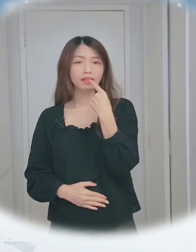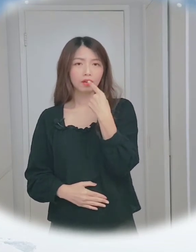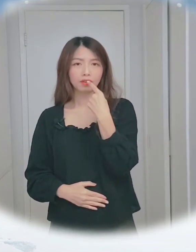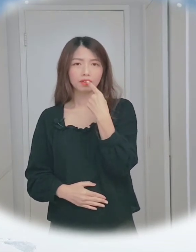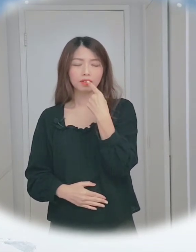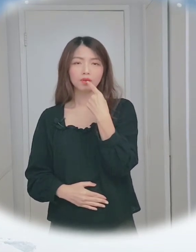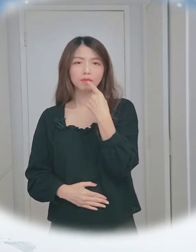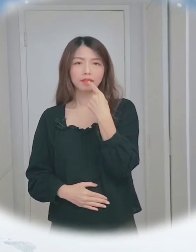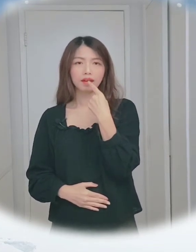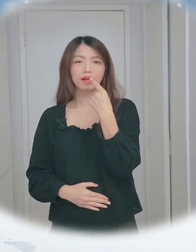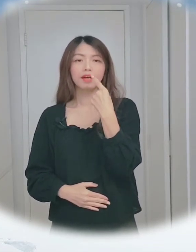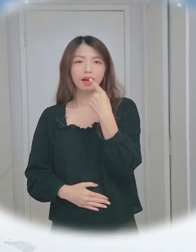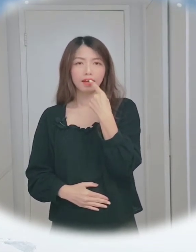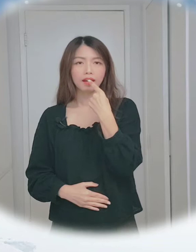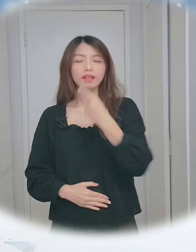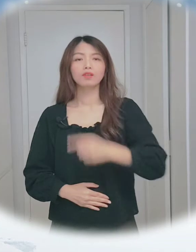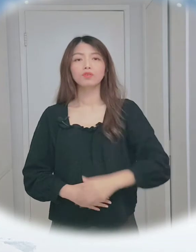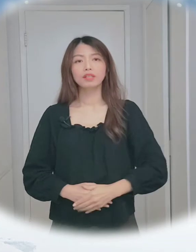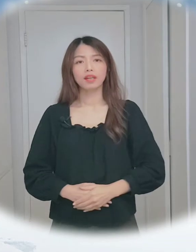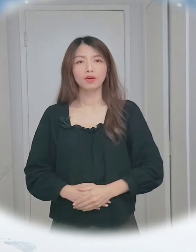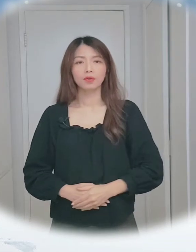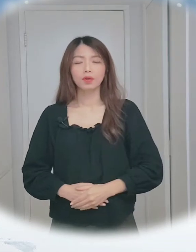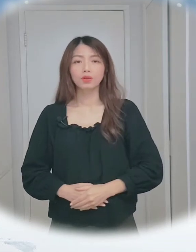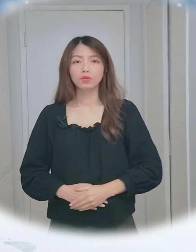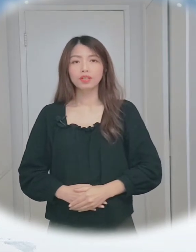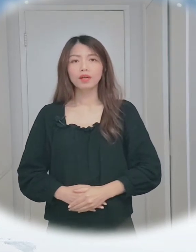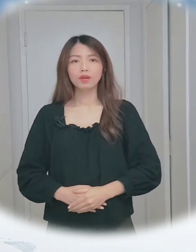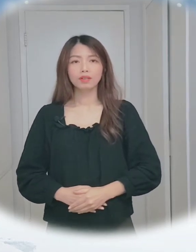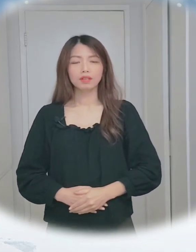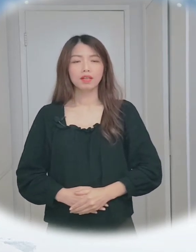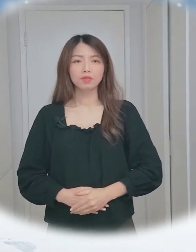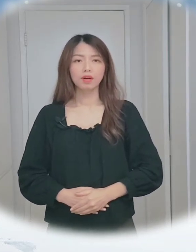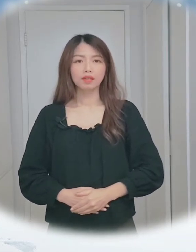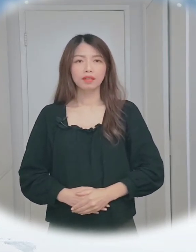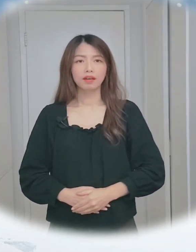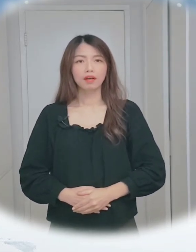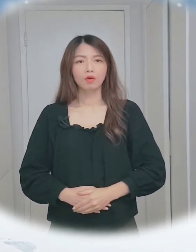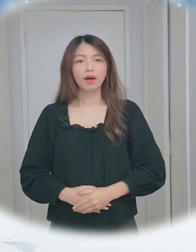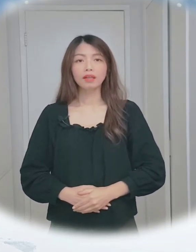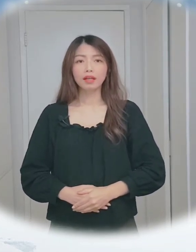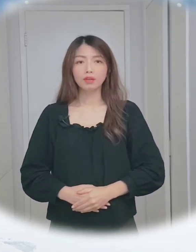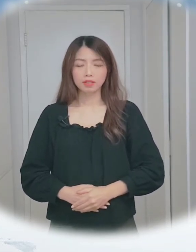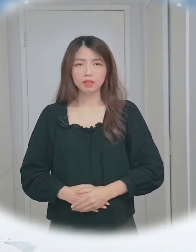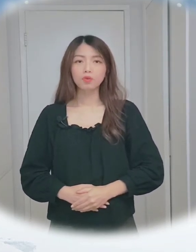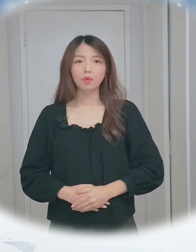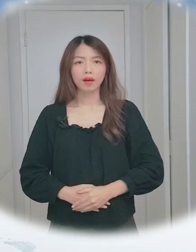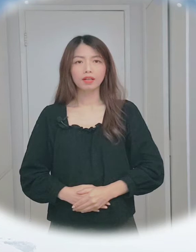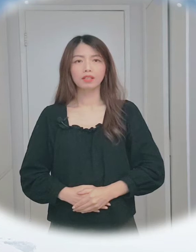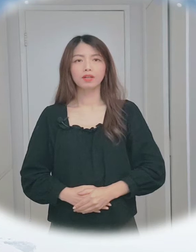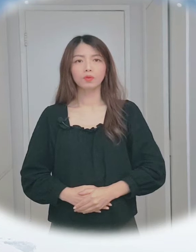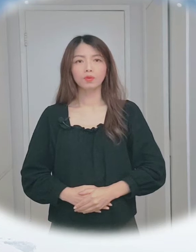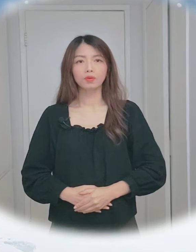돼요. 하얗다라고 하는 뜻의 수어입니다. 하얀 눈이 내려요. 눈이라고 하는 뜻의 수어는 하얗다라고 하는 뜻의